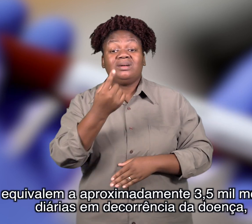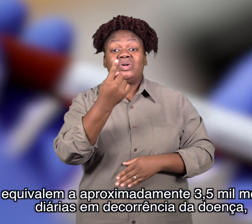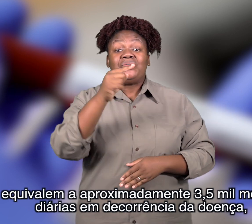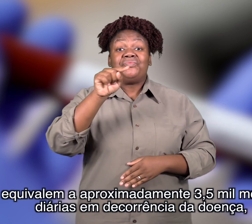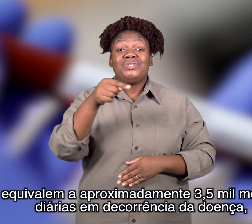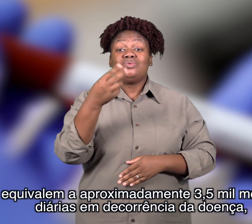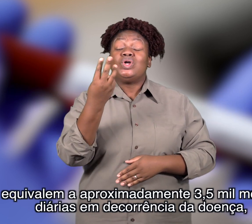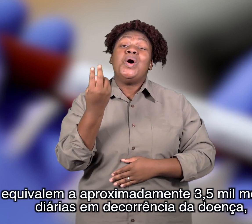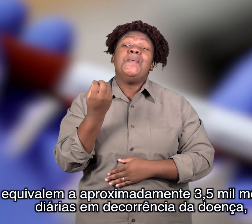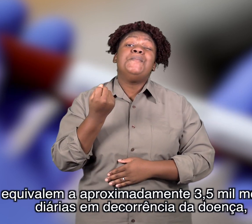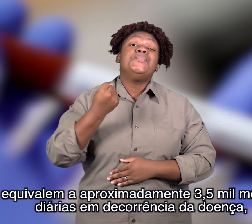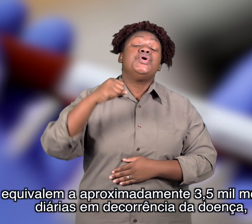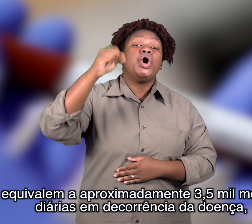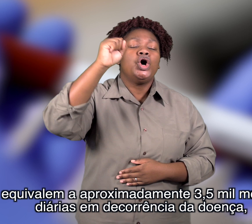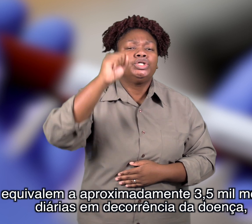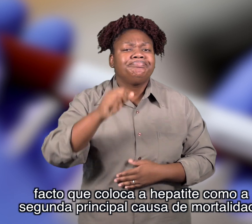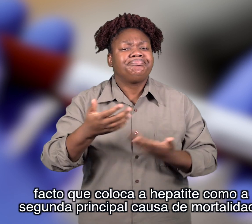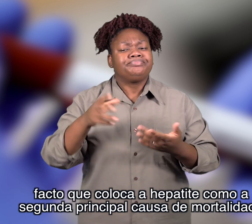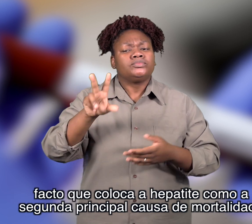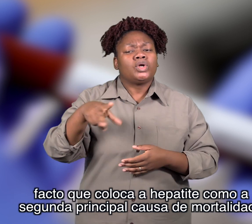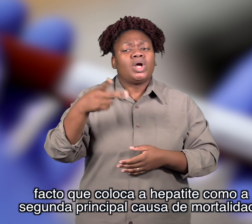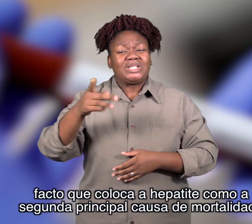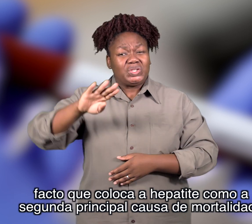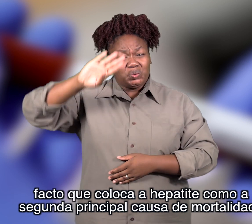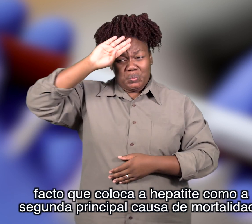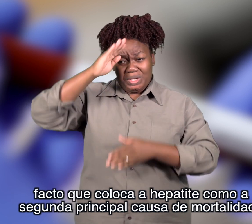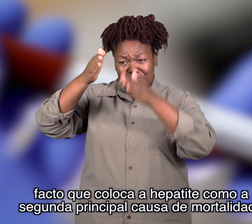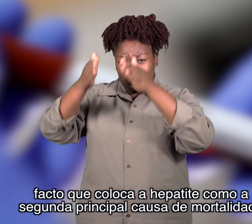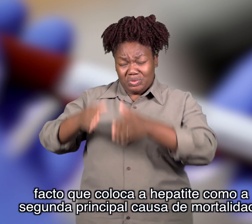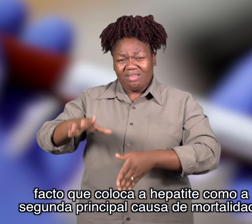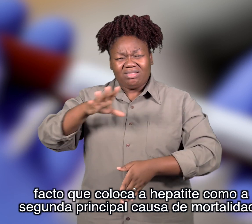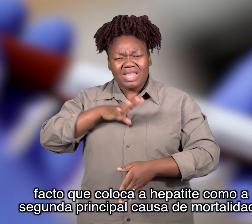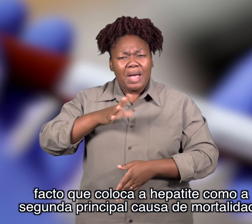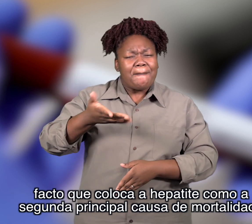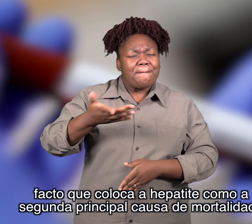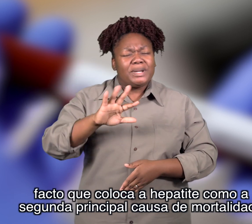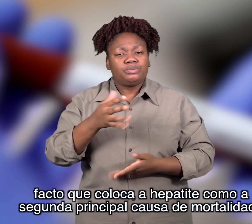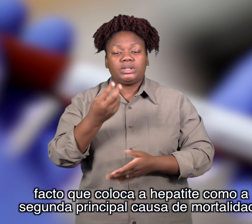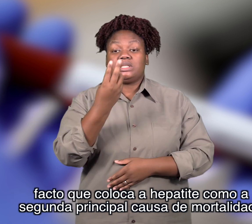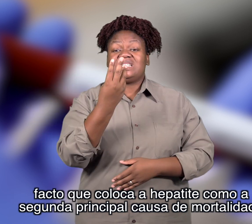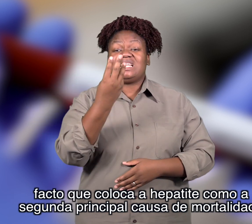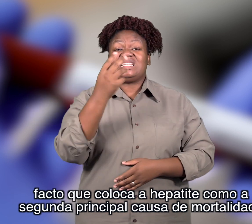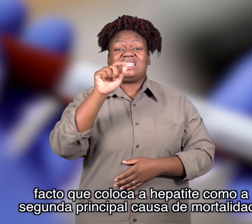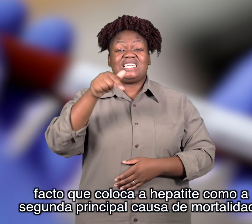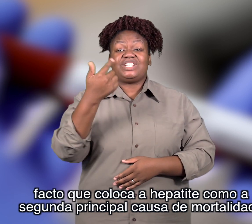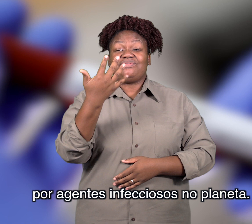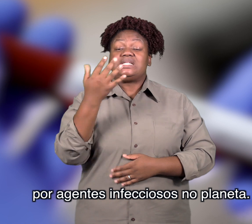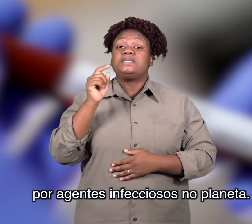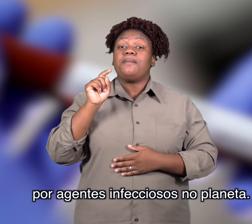mortes diárias com decorrência da doença, fato que coloca a hepatite como a segunda principal causa de mortalidade por agentes